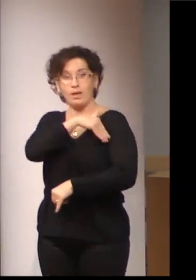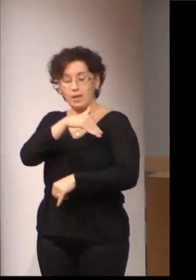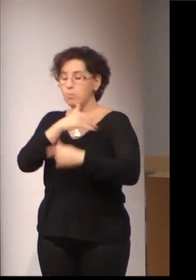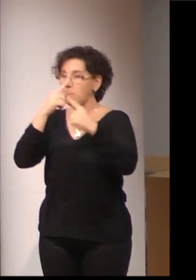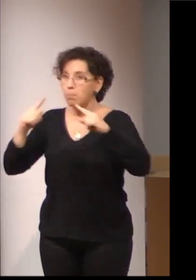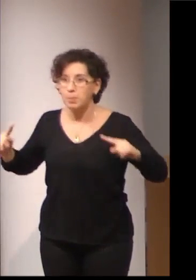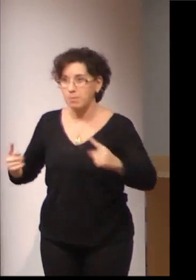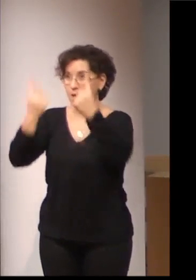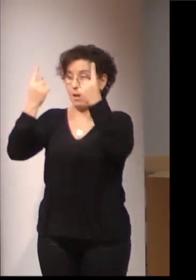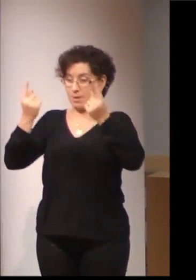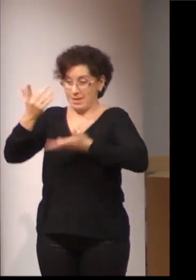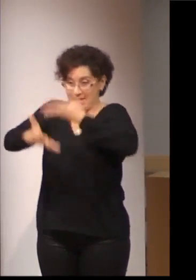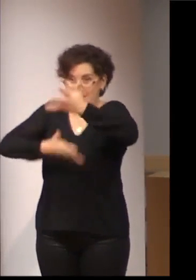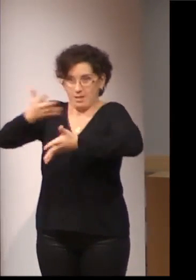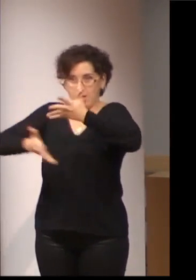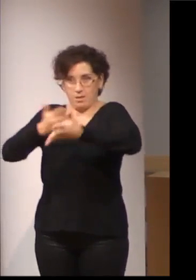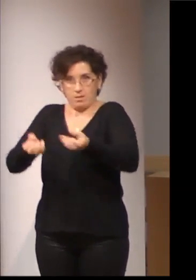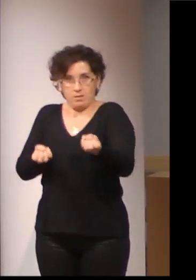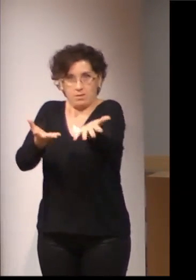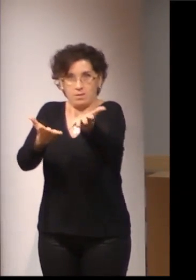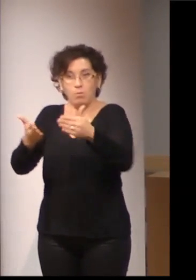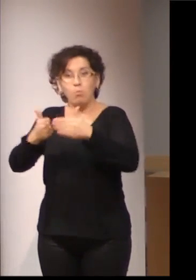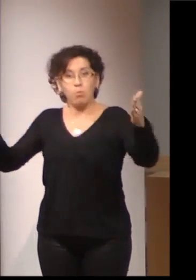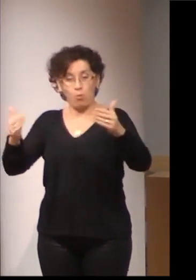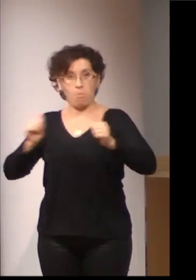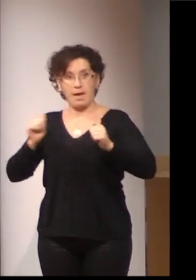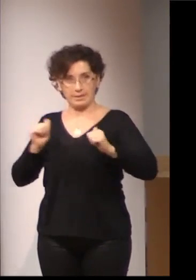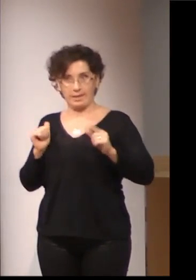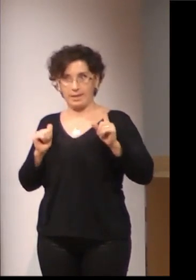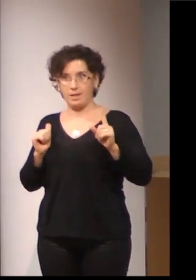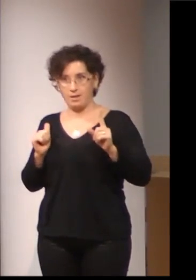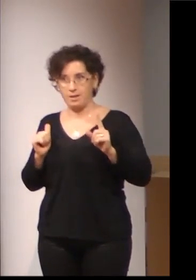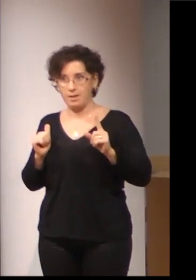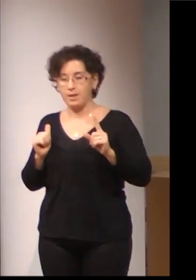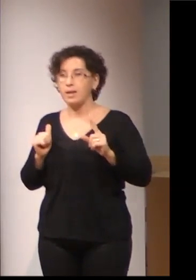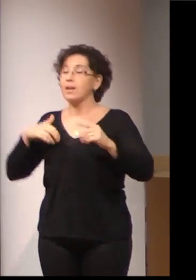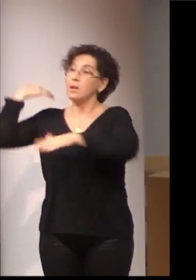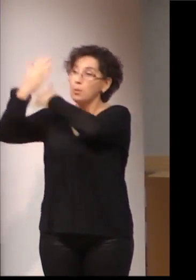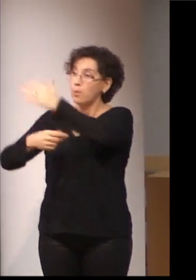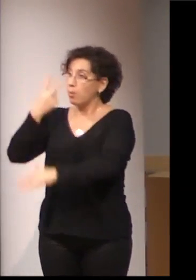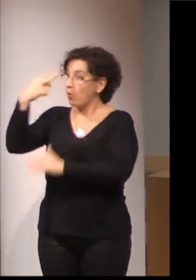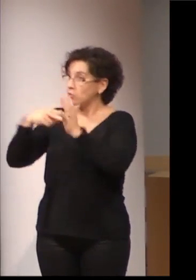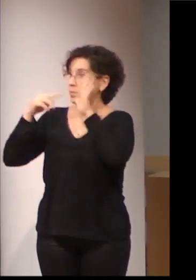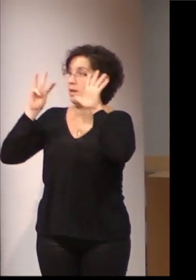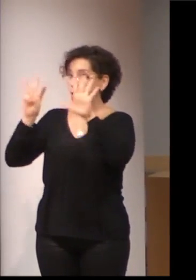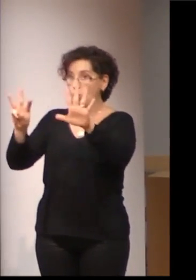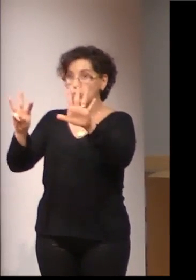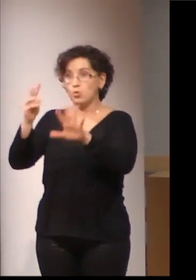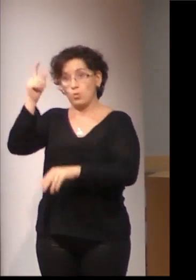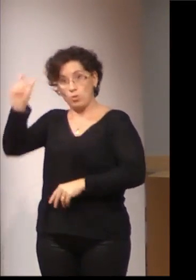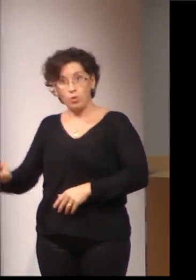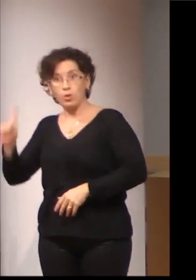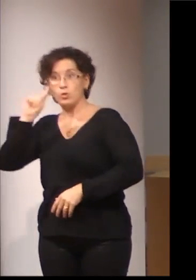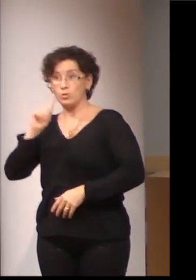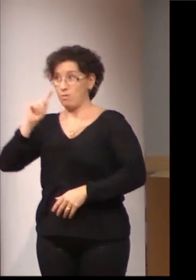primera vez en lengua de signos, en la primera edición del máster, y en 2008, una persona sorda, que